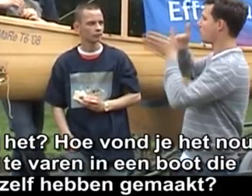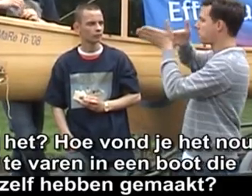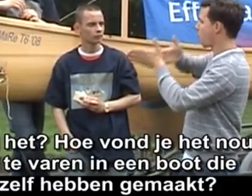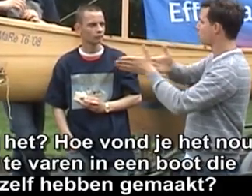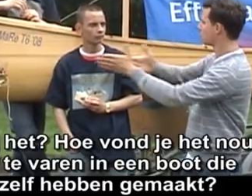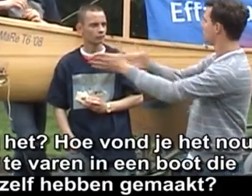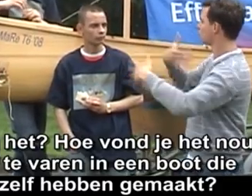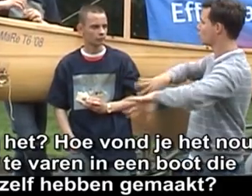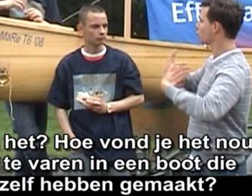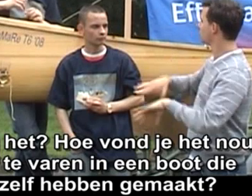Nou, hoe ging het?